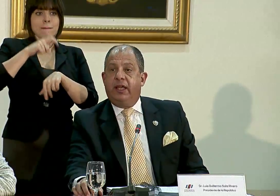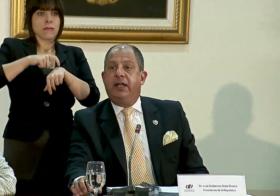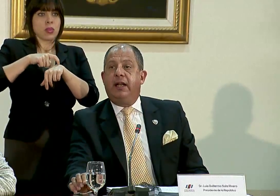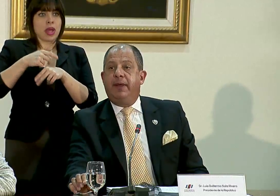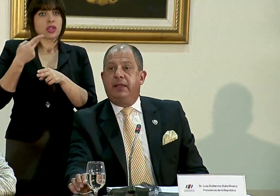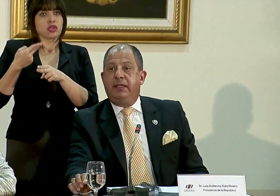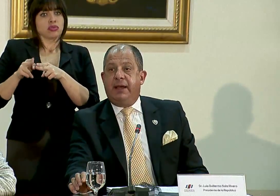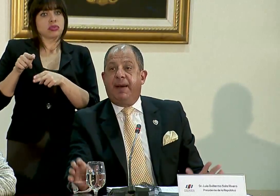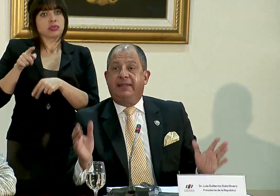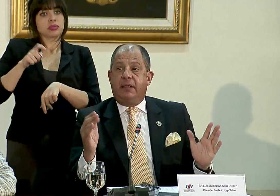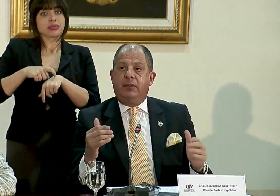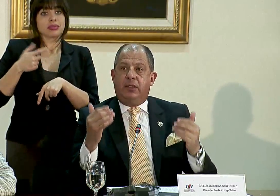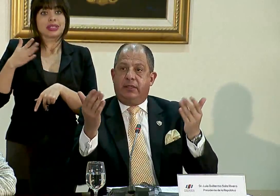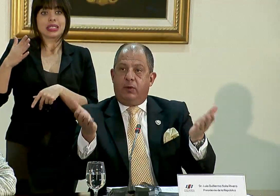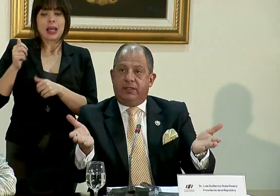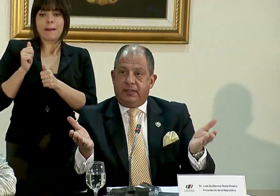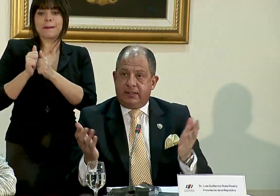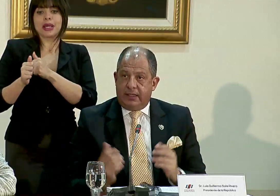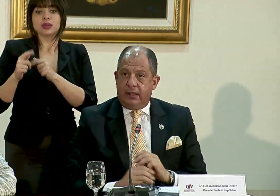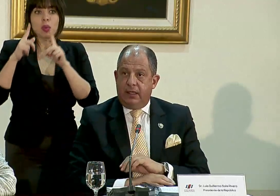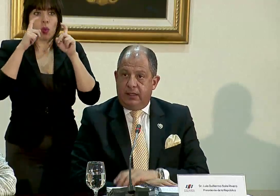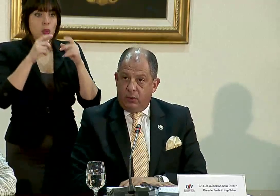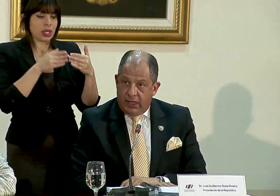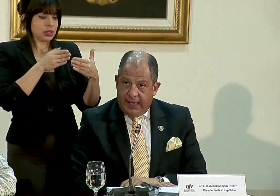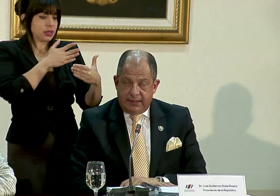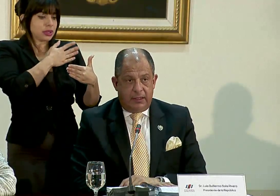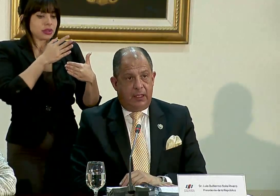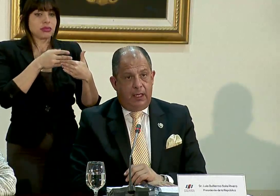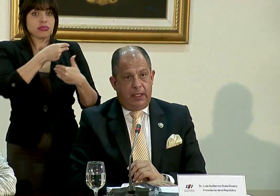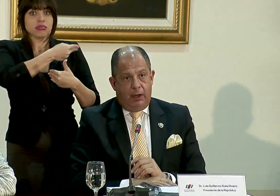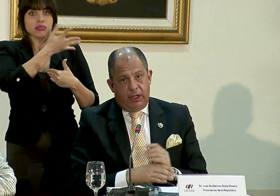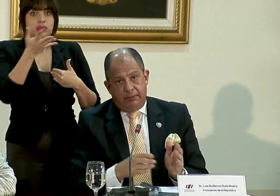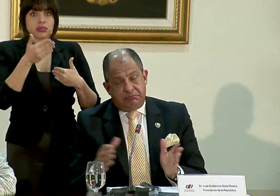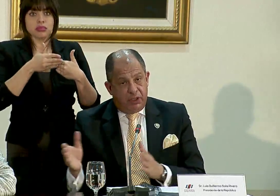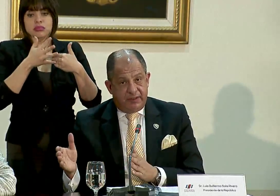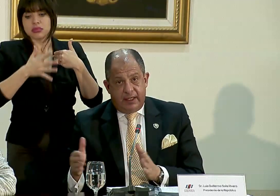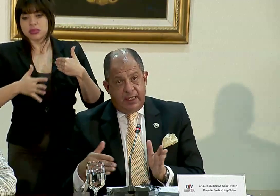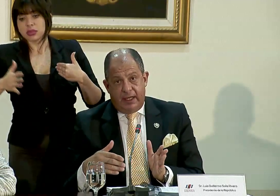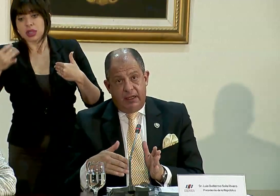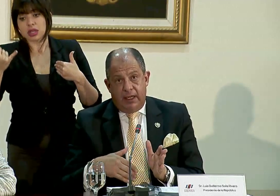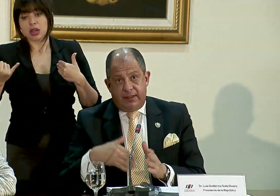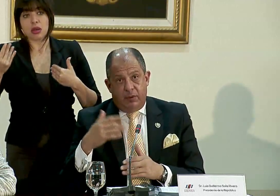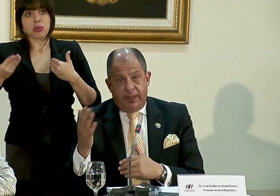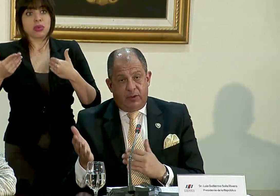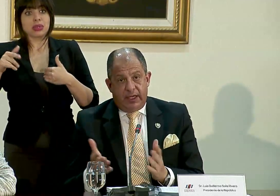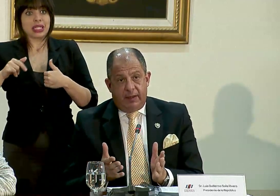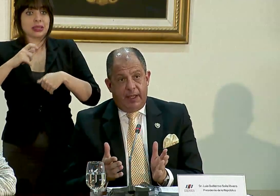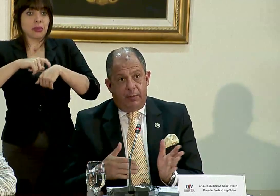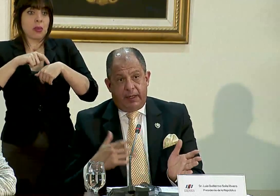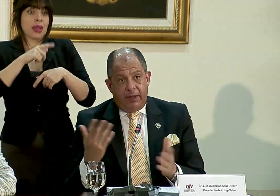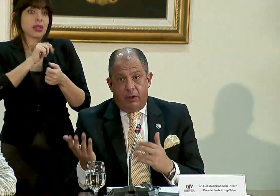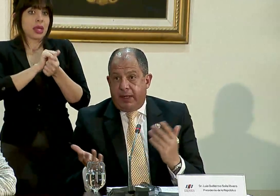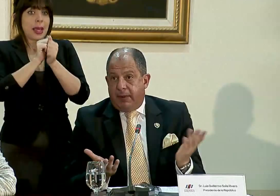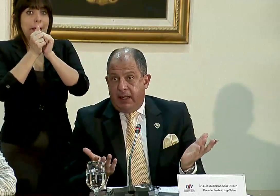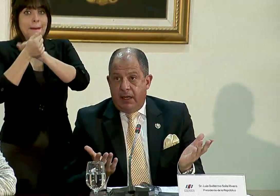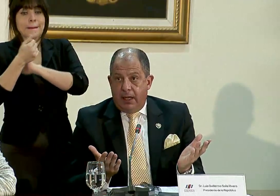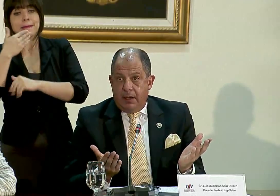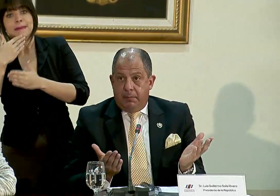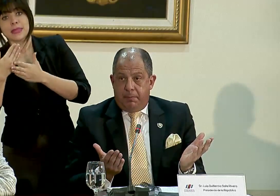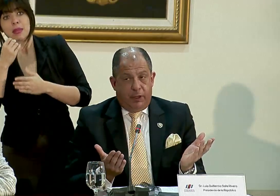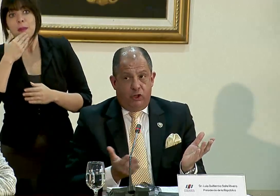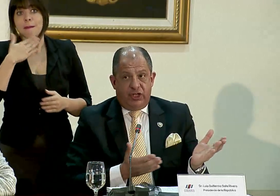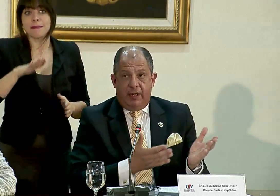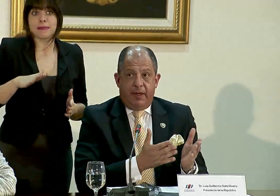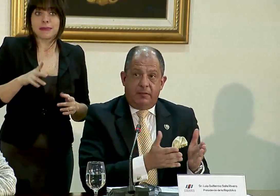es un momento que generalmente ya pasa cuando las encuestas están divulgadas y ahora puede ser que ese momento haya cambiado para bien o para mal